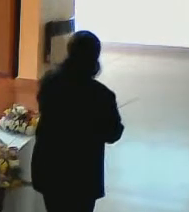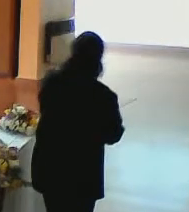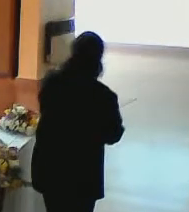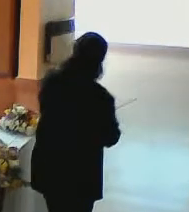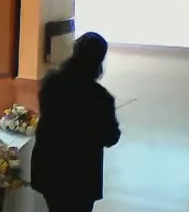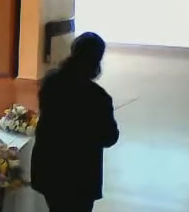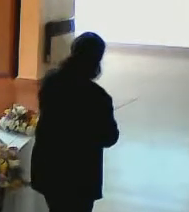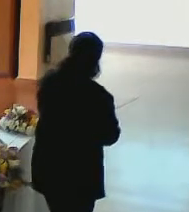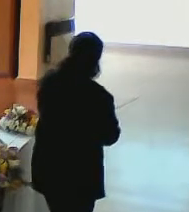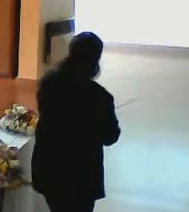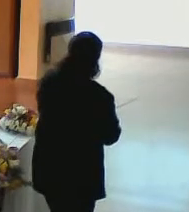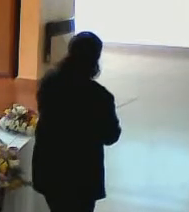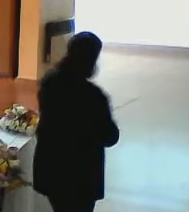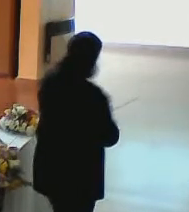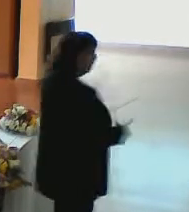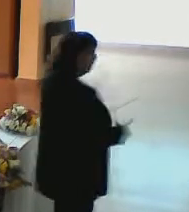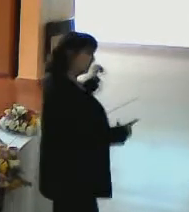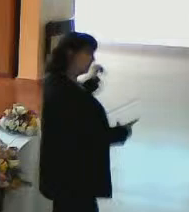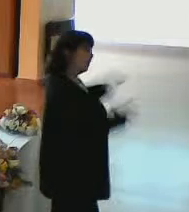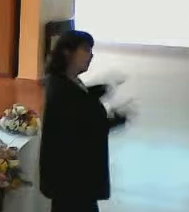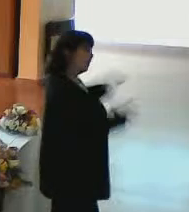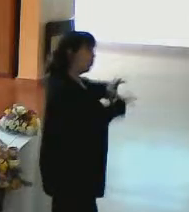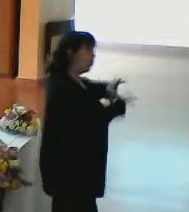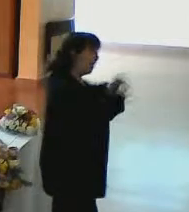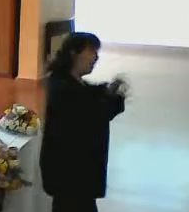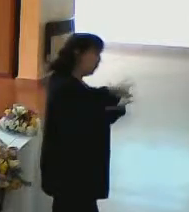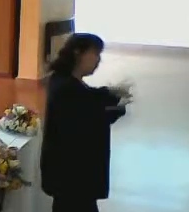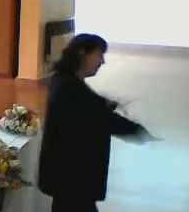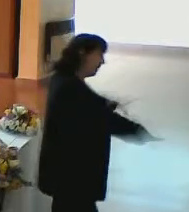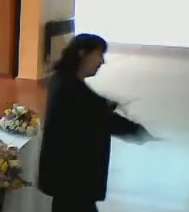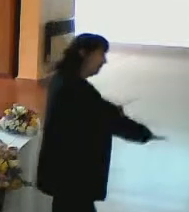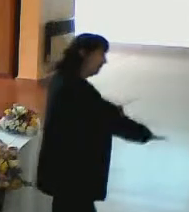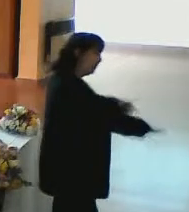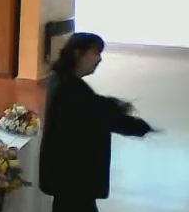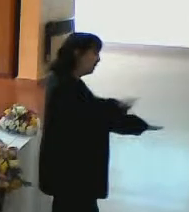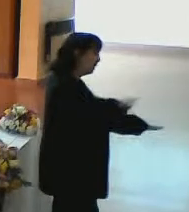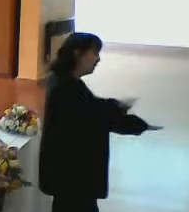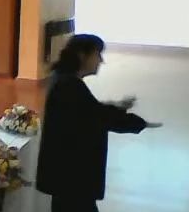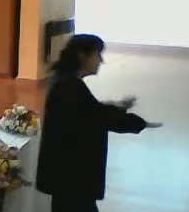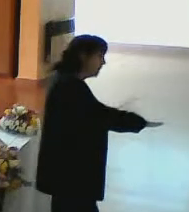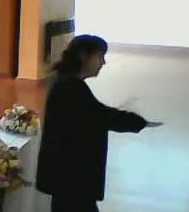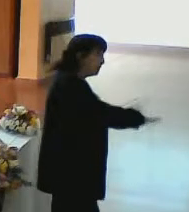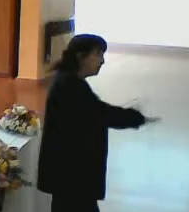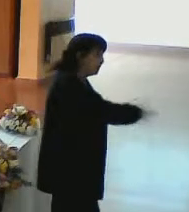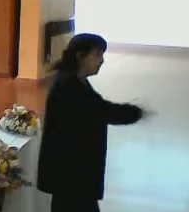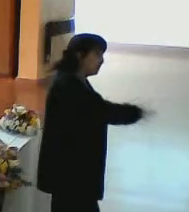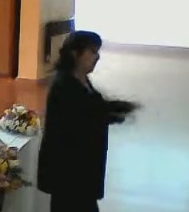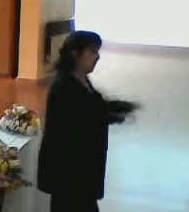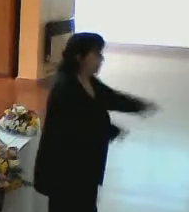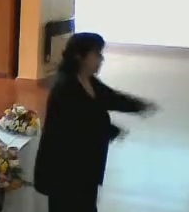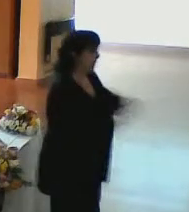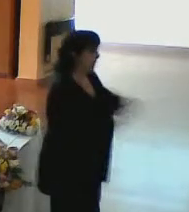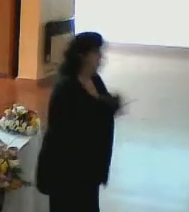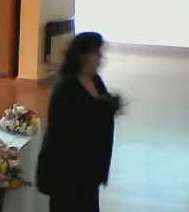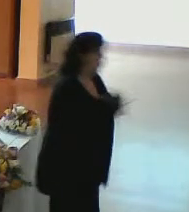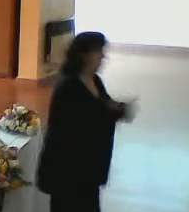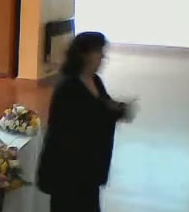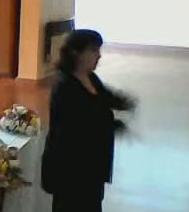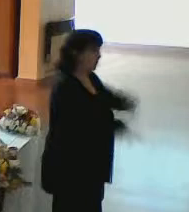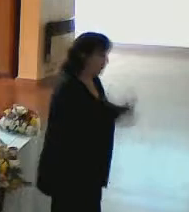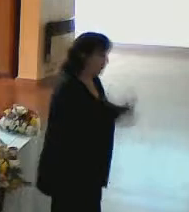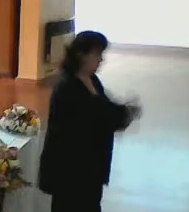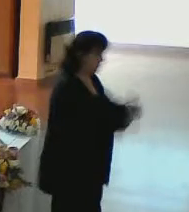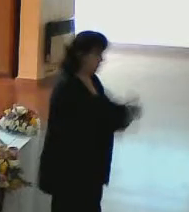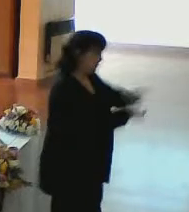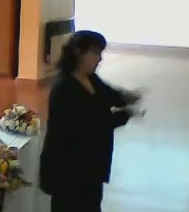alterado. Llamamos desarrollo psicomotor al conjunto de las habilidades que el niño va teniendo en forma continua durante su